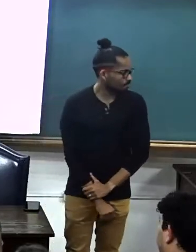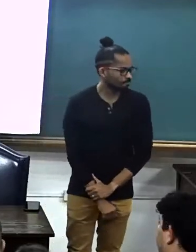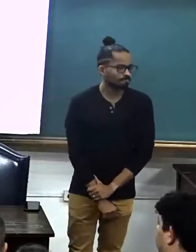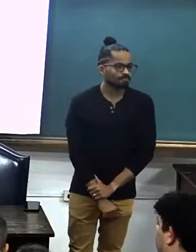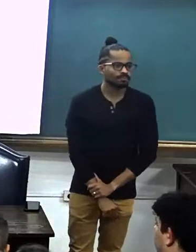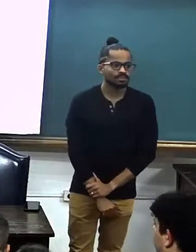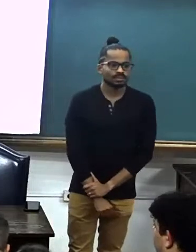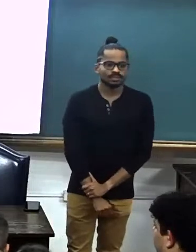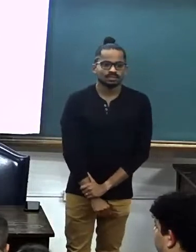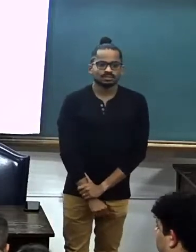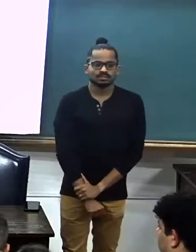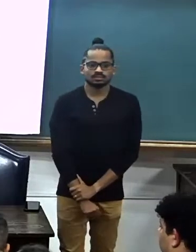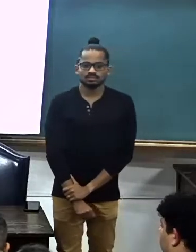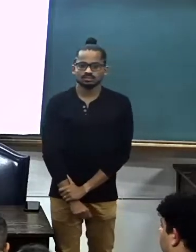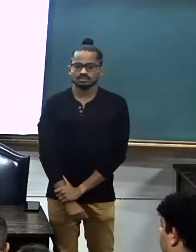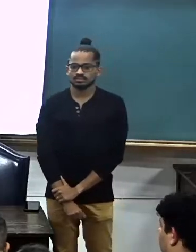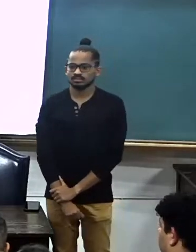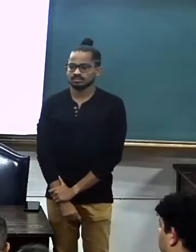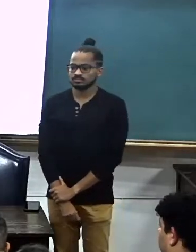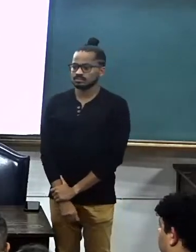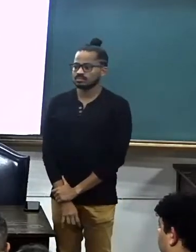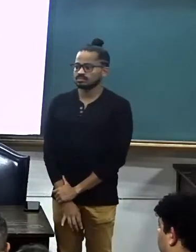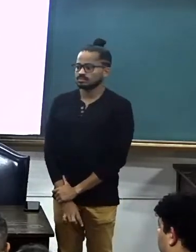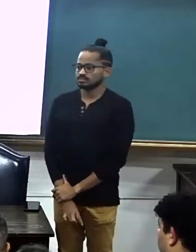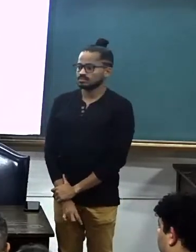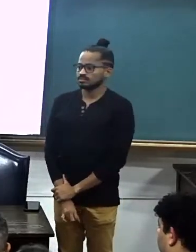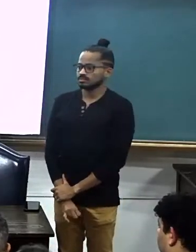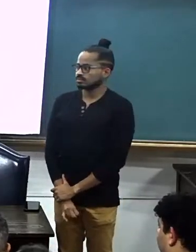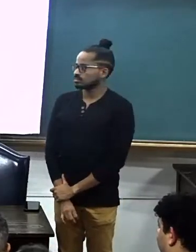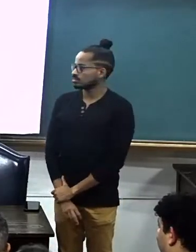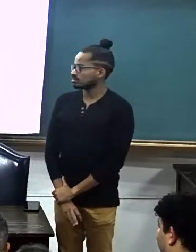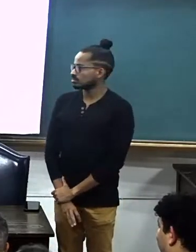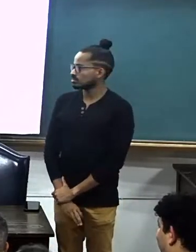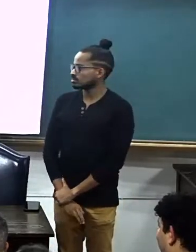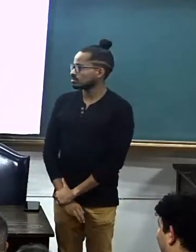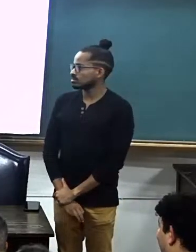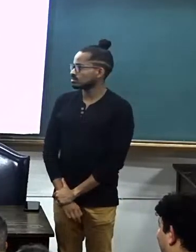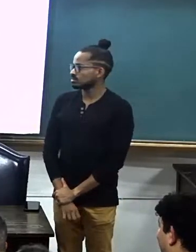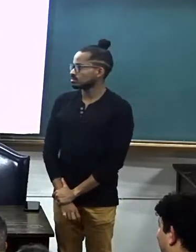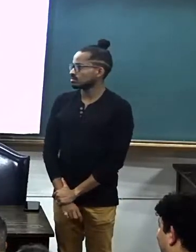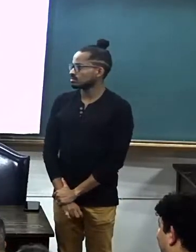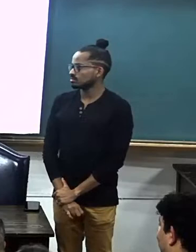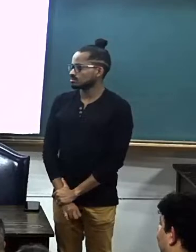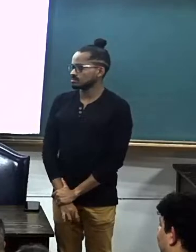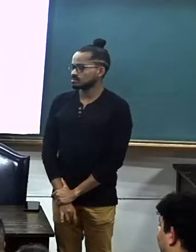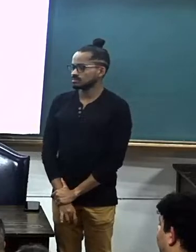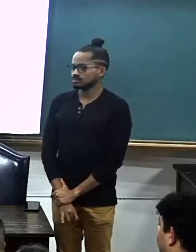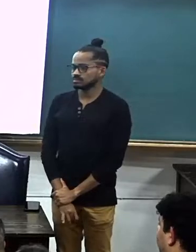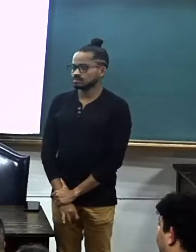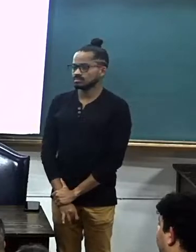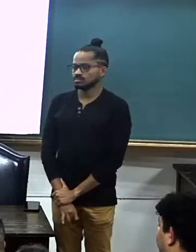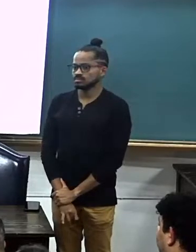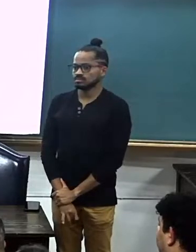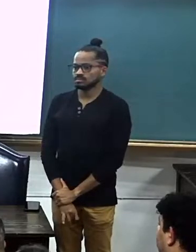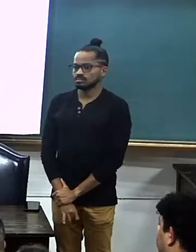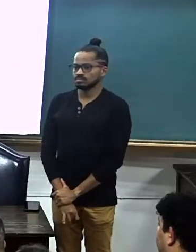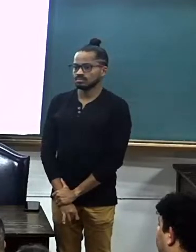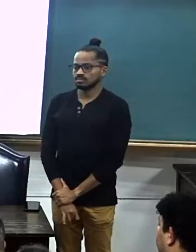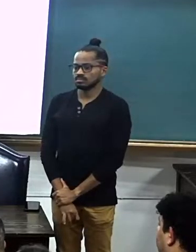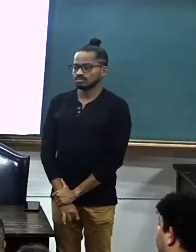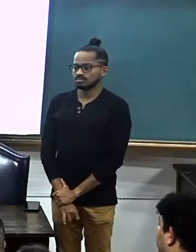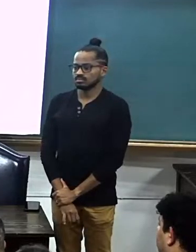foi proposto para explicar a língua, o ritmo da língua falada. Tá? E